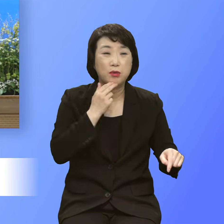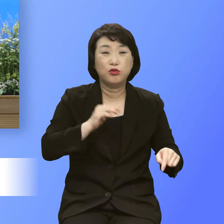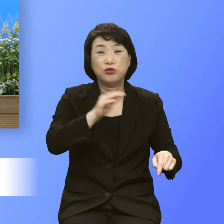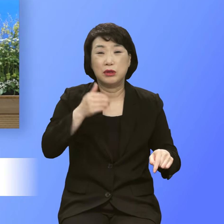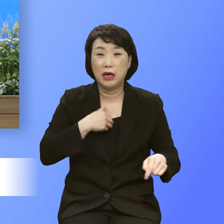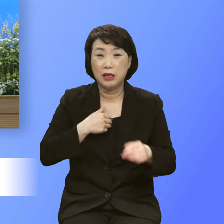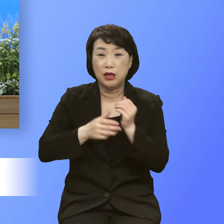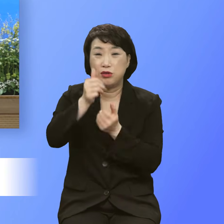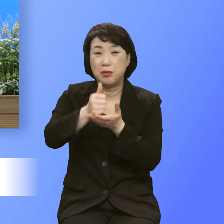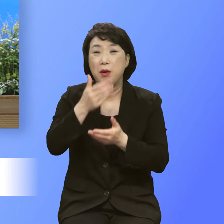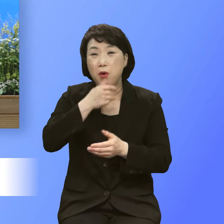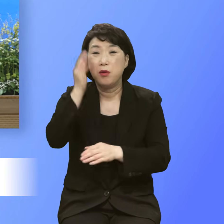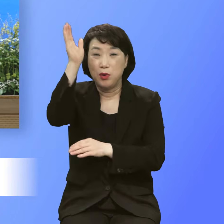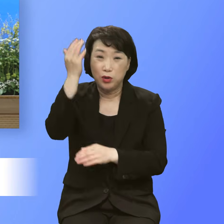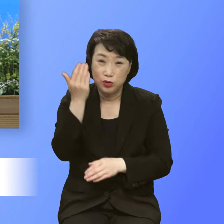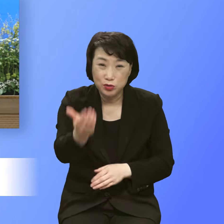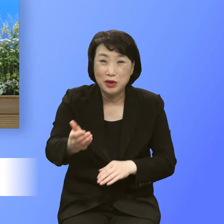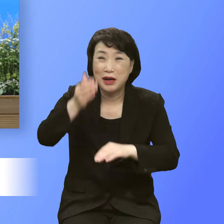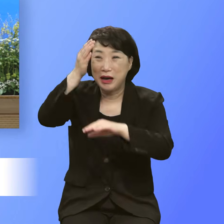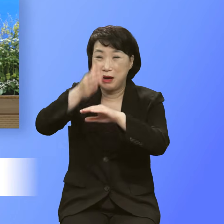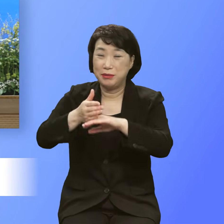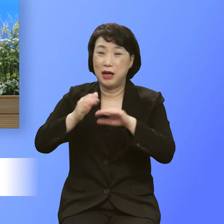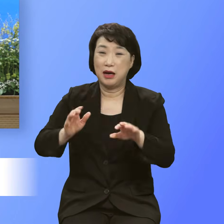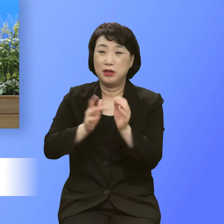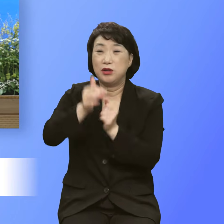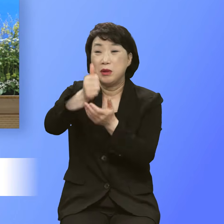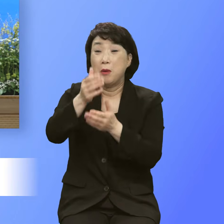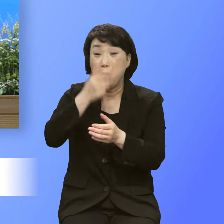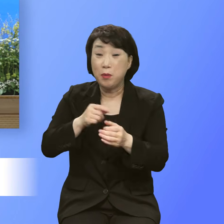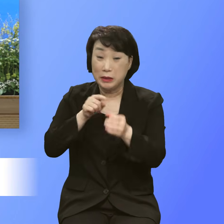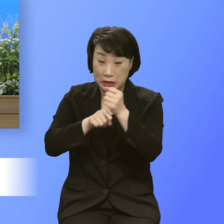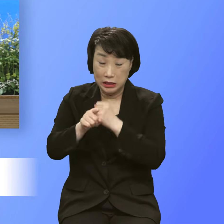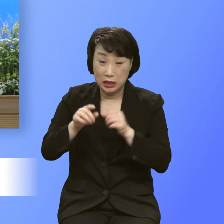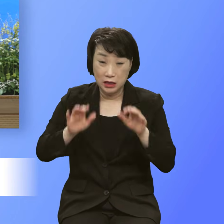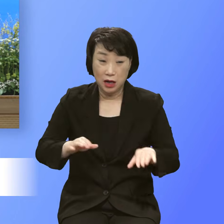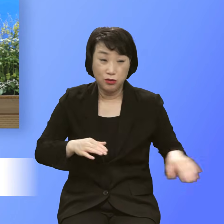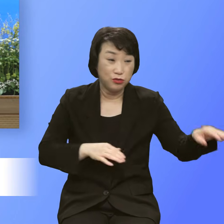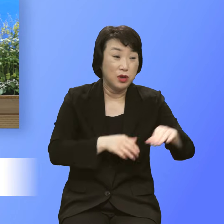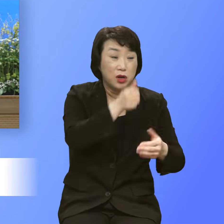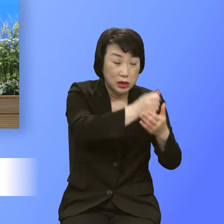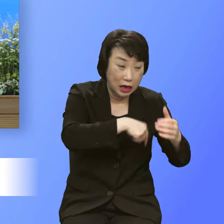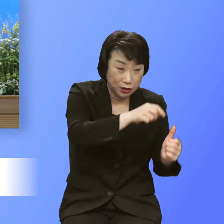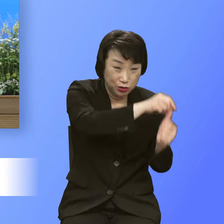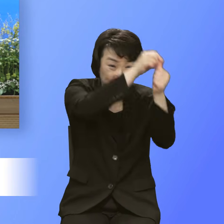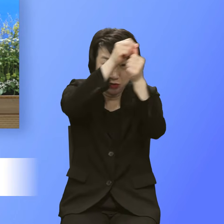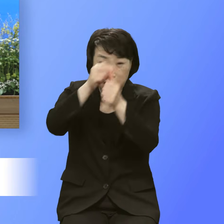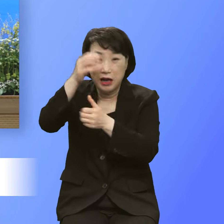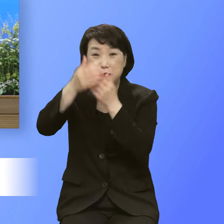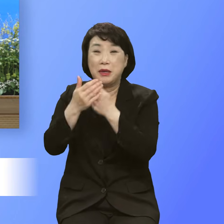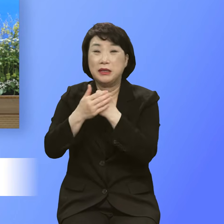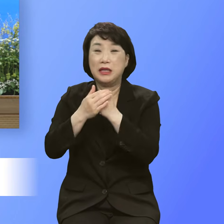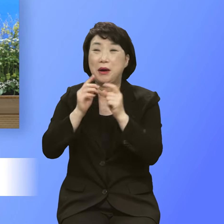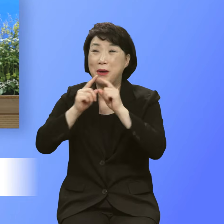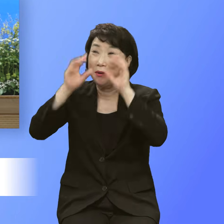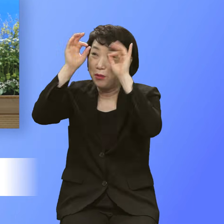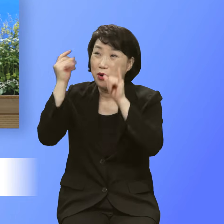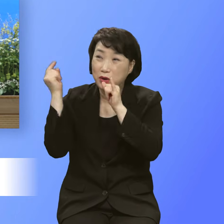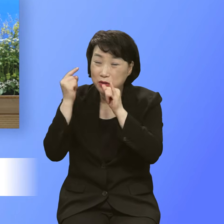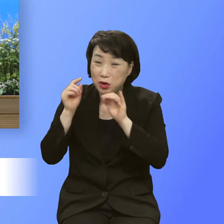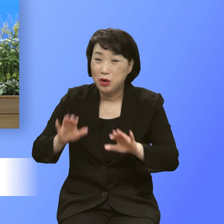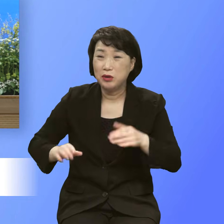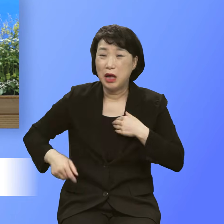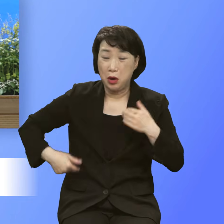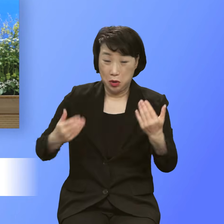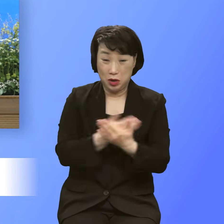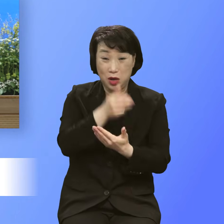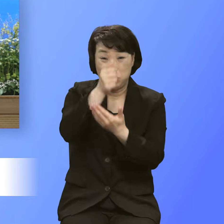그리스도의 복음을 듣게 하심을 감사합니다. 예수 그리스도의 진리의 복음을 통해 죄에서 나를 구원하신 하나님의 은혜의 말씀을 듣게 하여 주시고